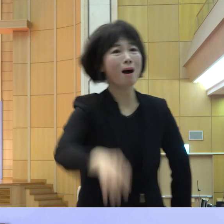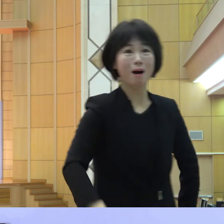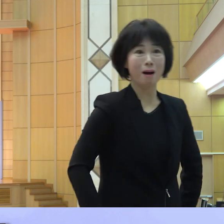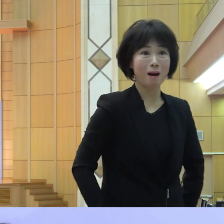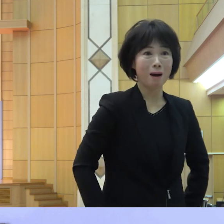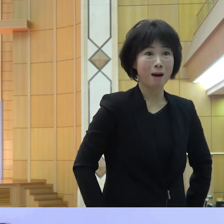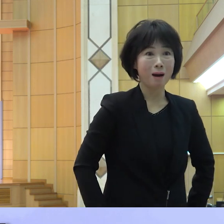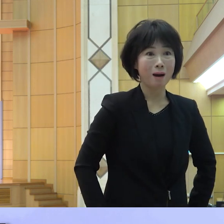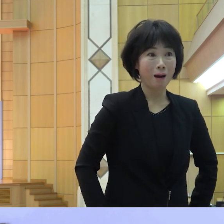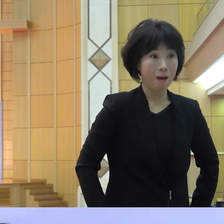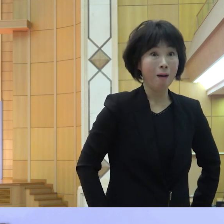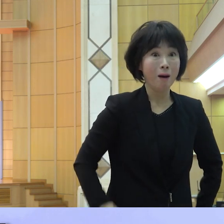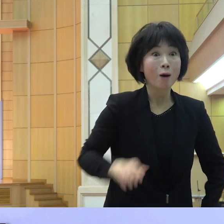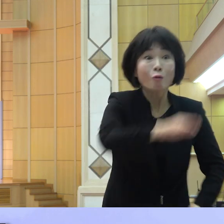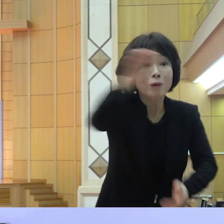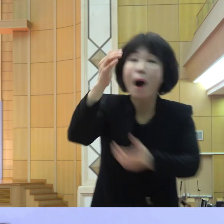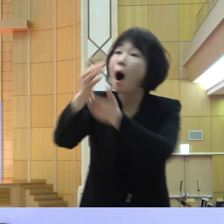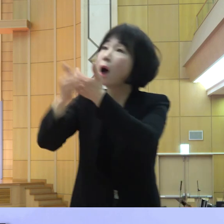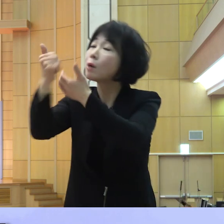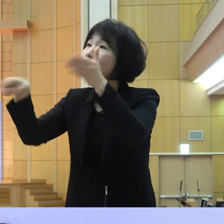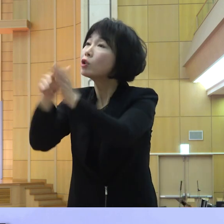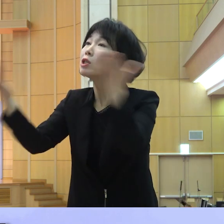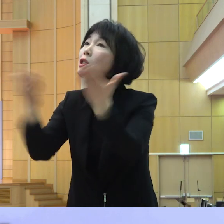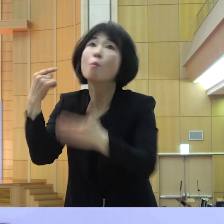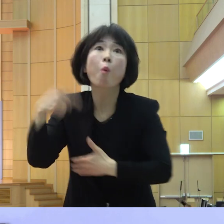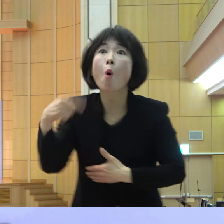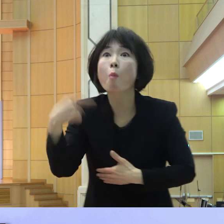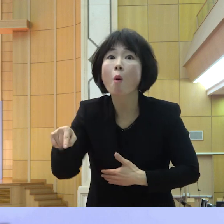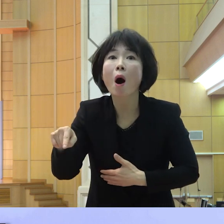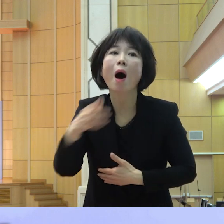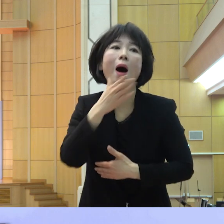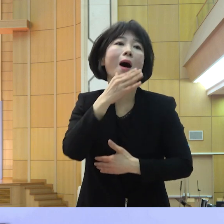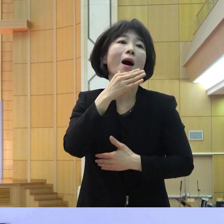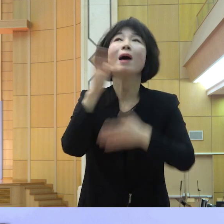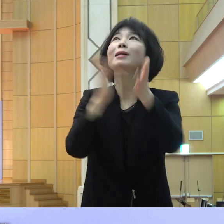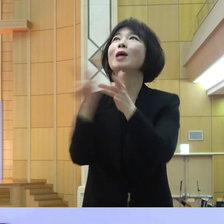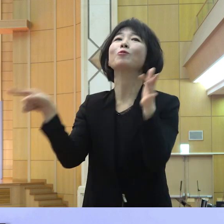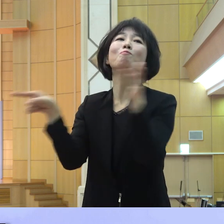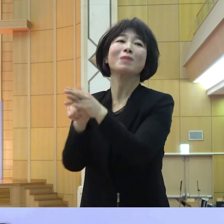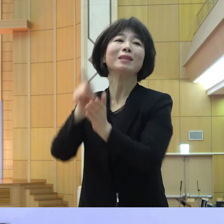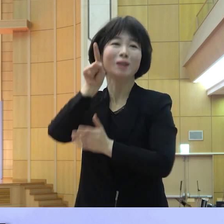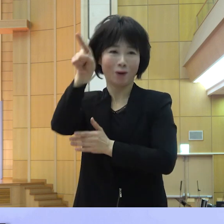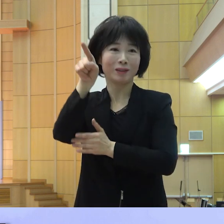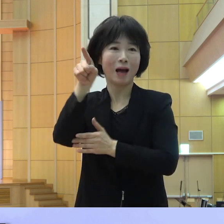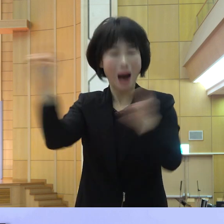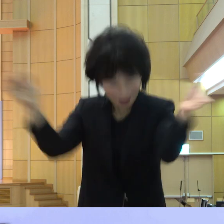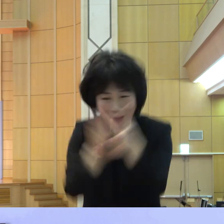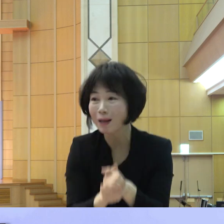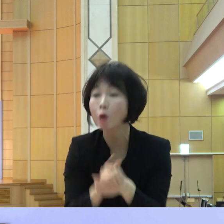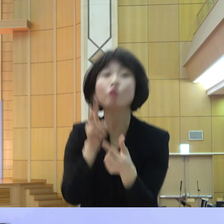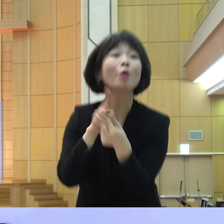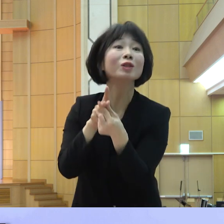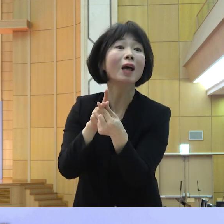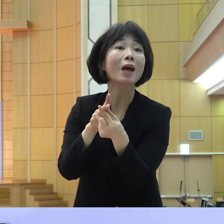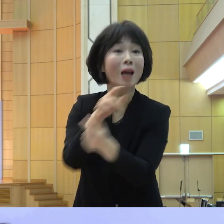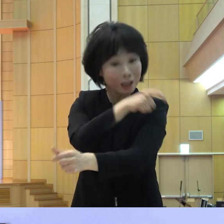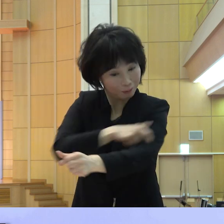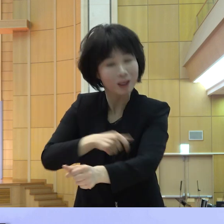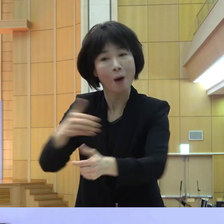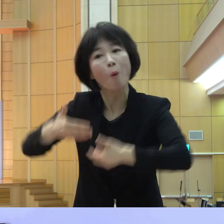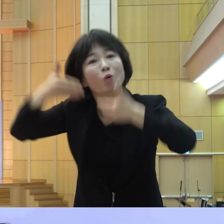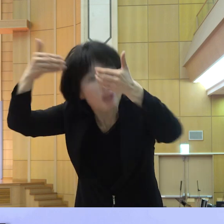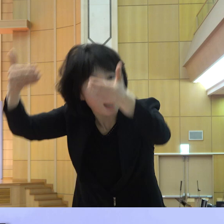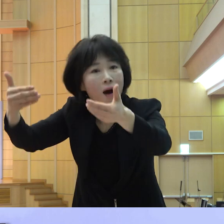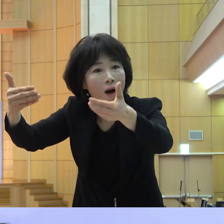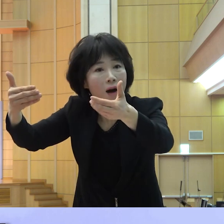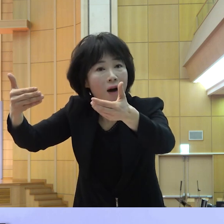그것만 하나님 일인 줄 아는데, 하나님의 일은 첫째는 예수 믿는 일이 하나님의 일이고, 두 번째는 예수 믿고 영생